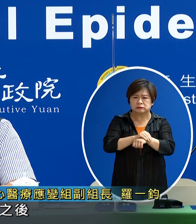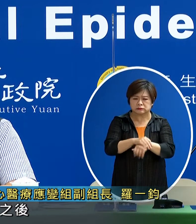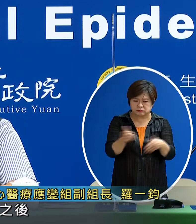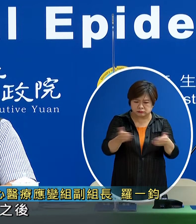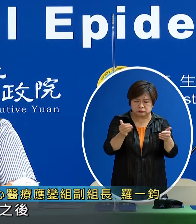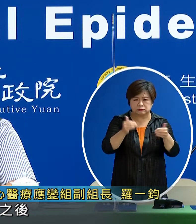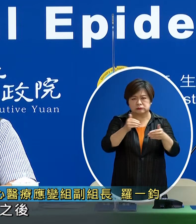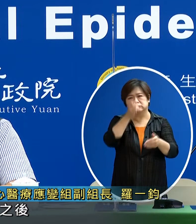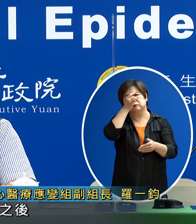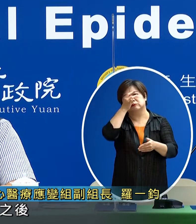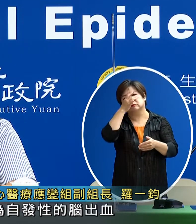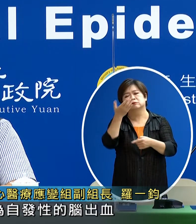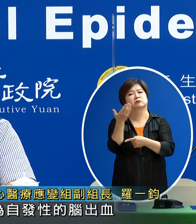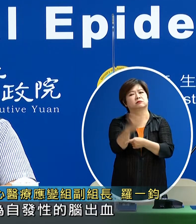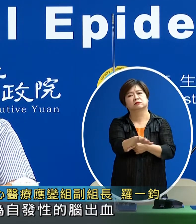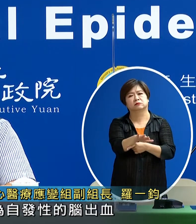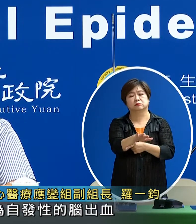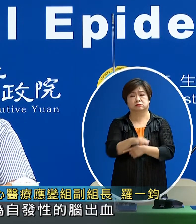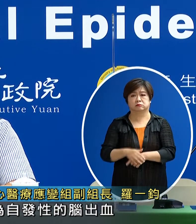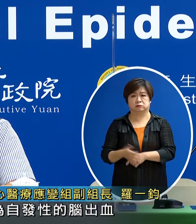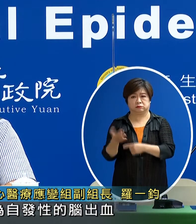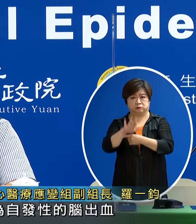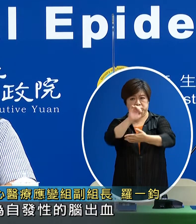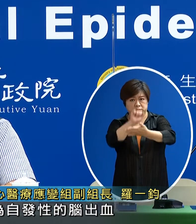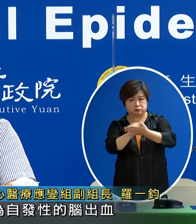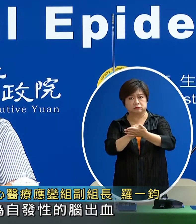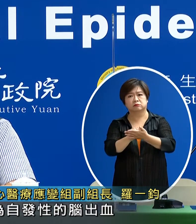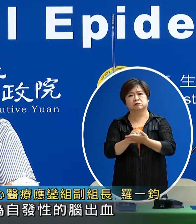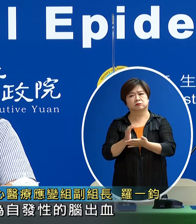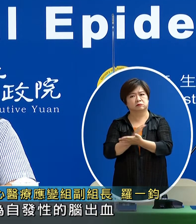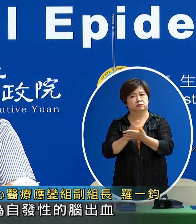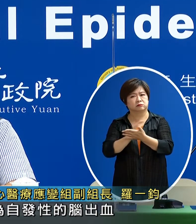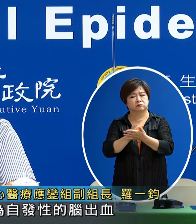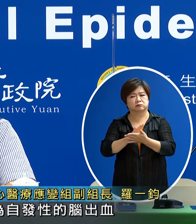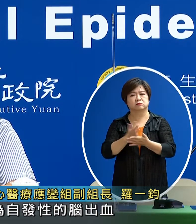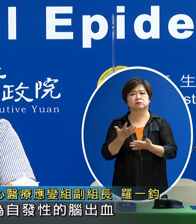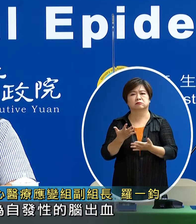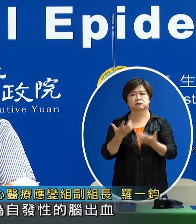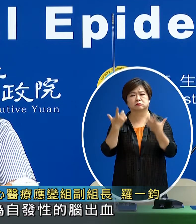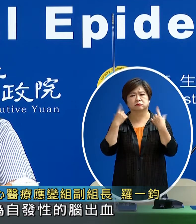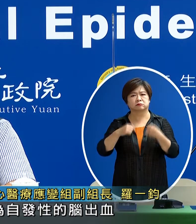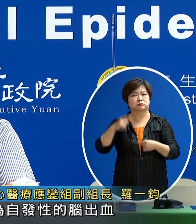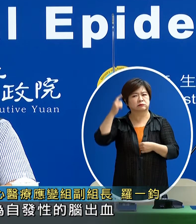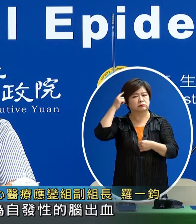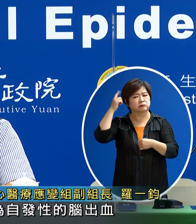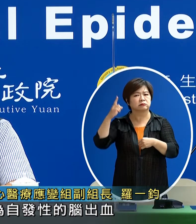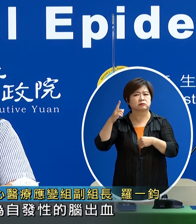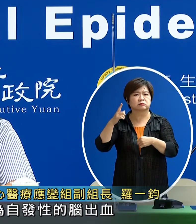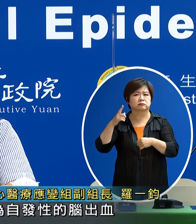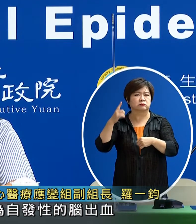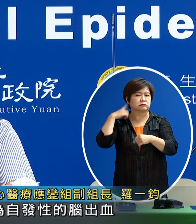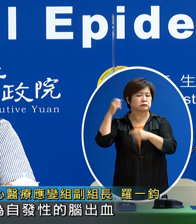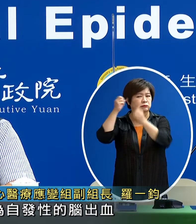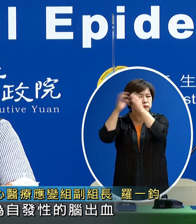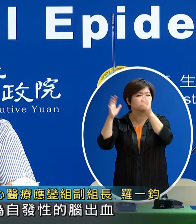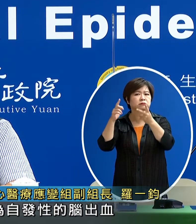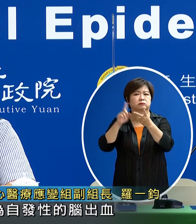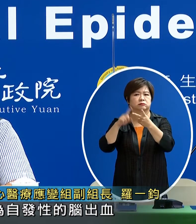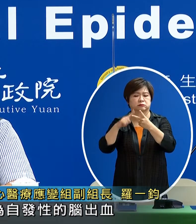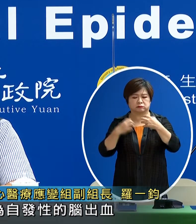不幸过世。那死因的话是研判为自发性的脑出血合并多重器官衰竭，另外也有这